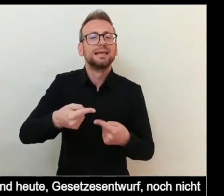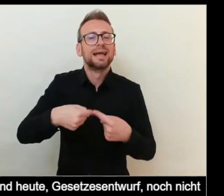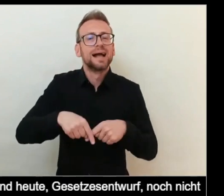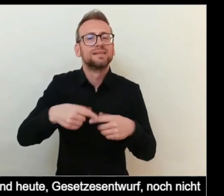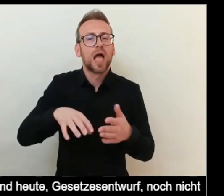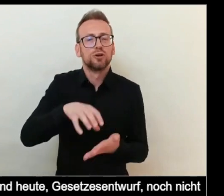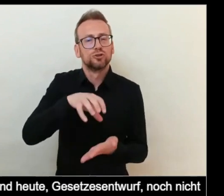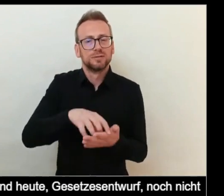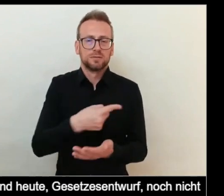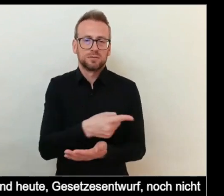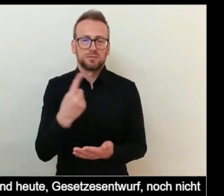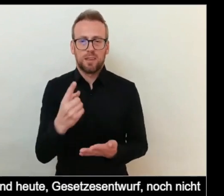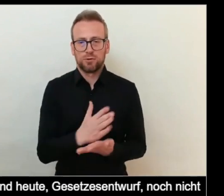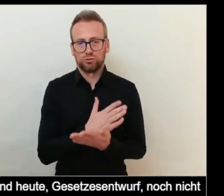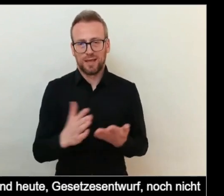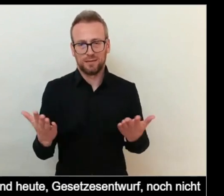die Frage nach